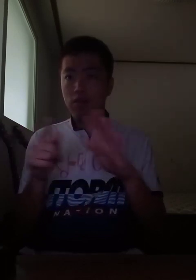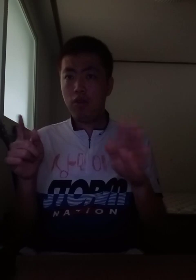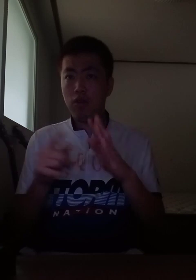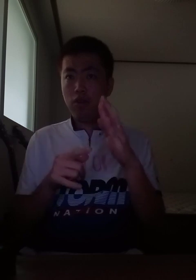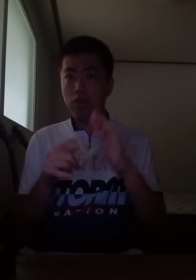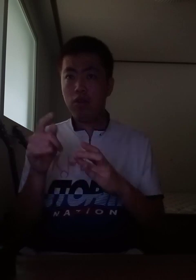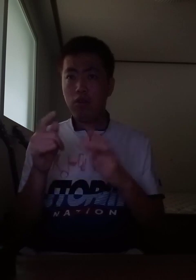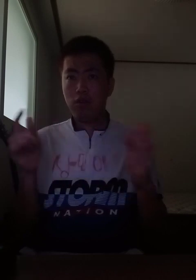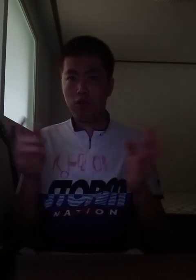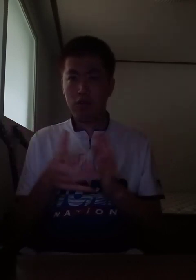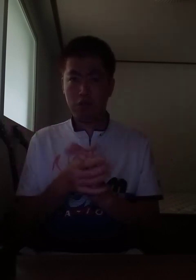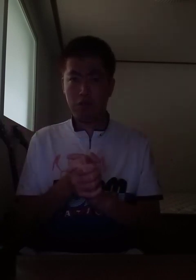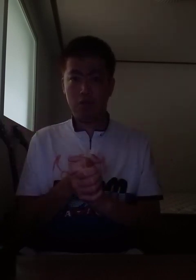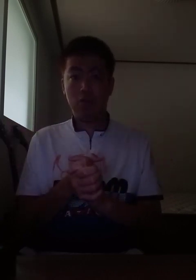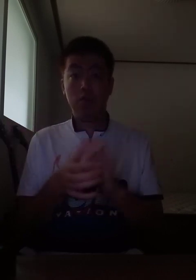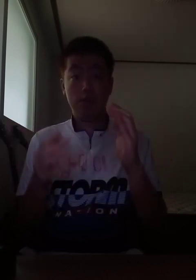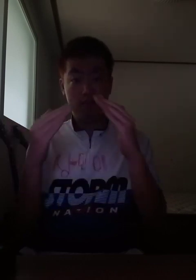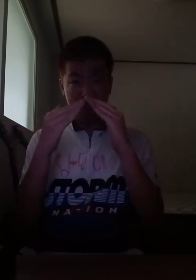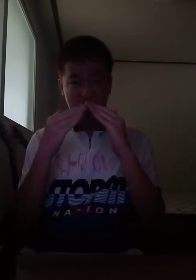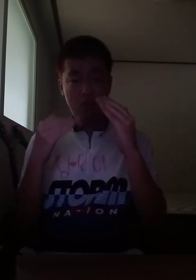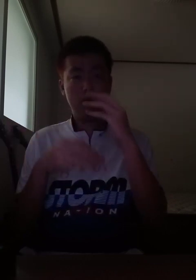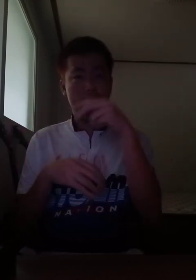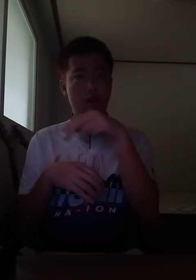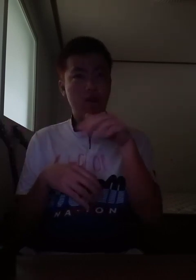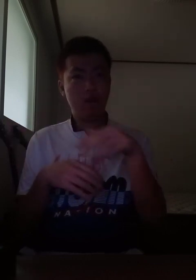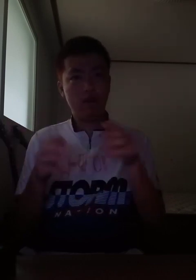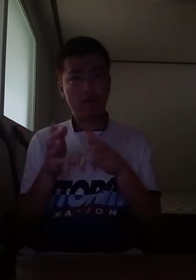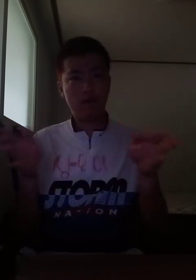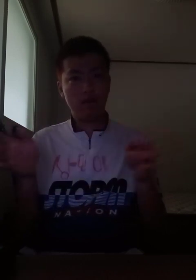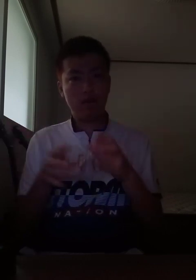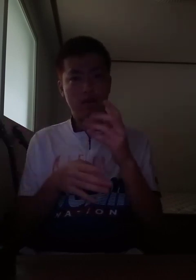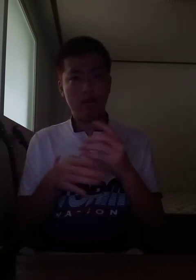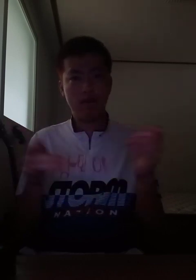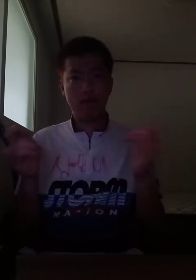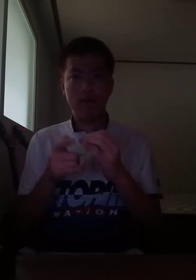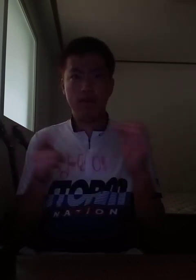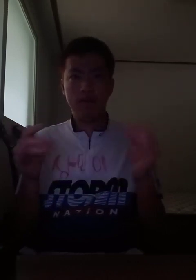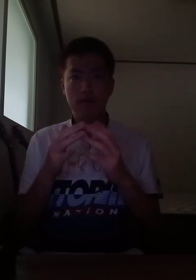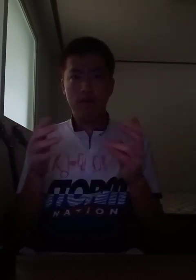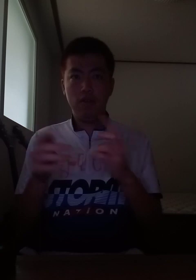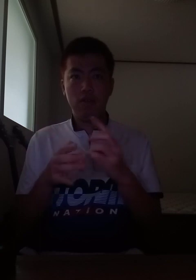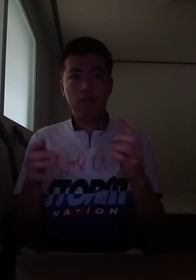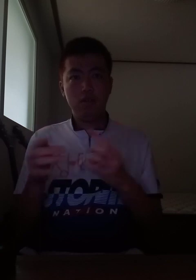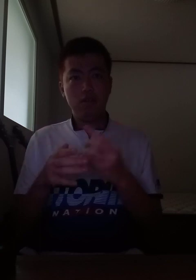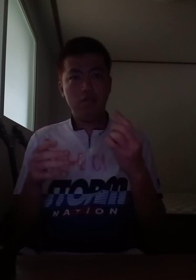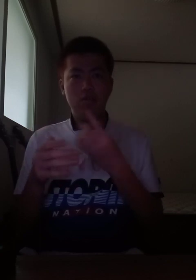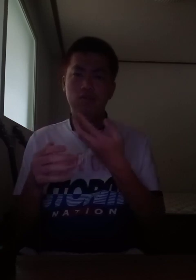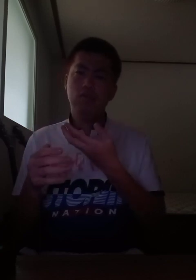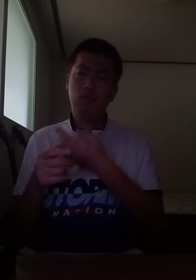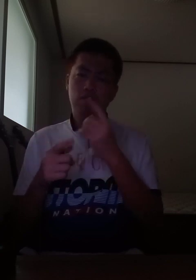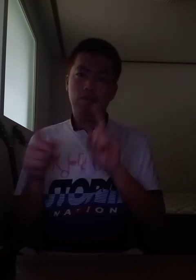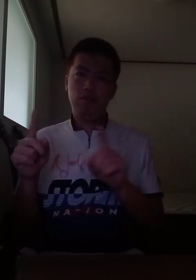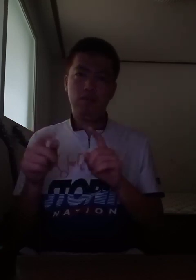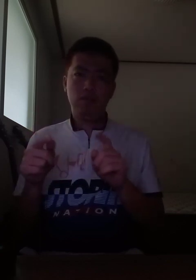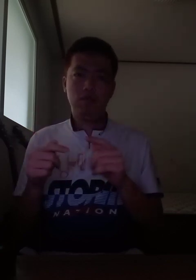구속됐습니다. 집에 가는 길을 노린 성범죄들이 최근 잇따라 발생하고 있습니다. 늦은 귀가 시간 여성들은 불안할 수밖에 없습니다. 안전한 귀갓길을